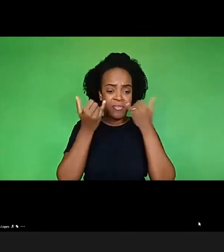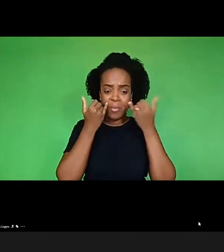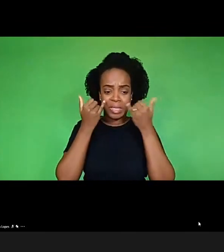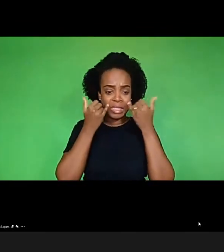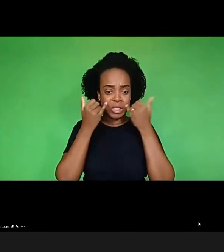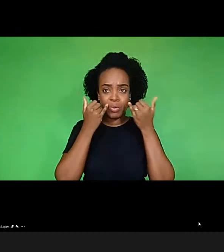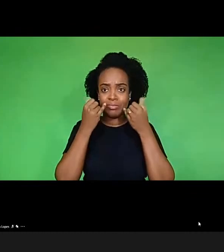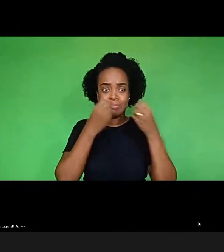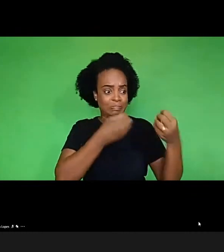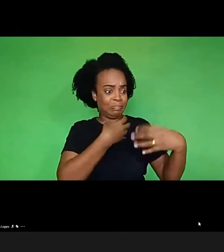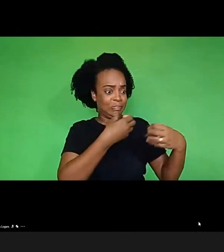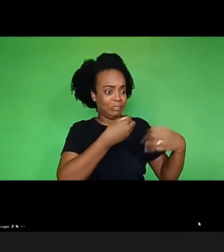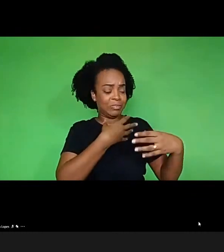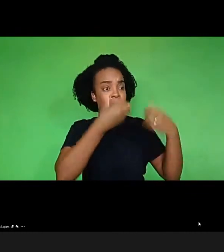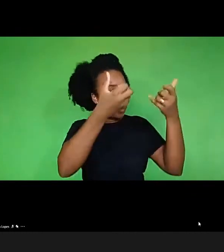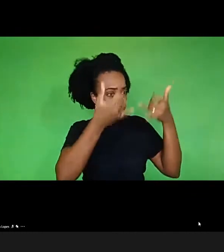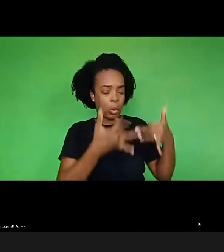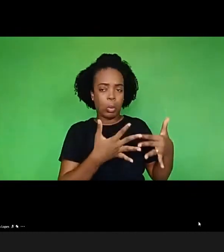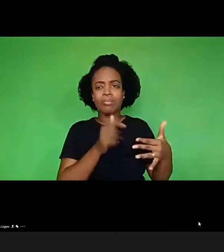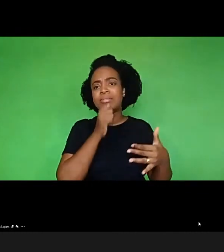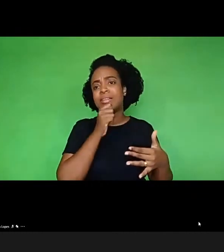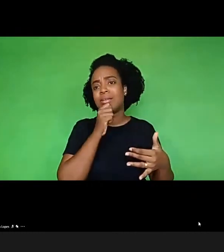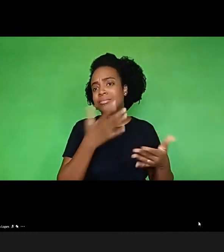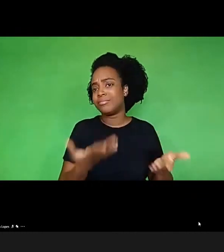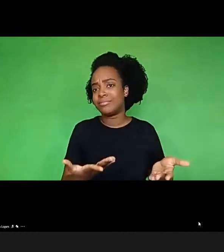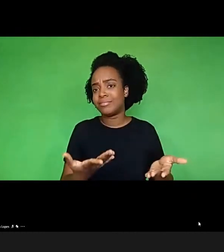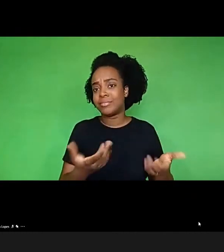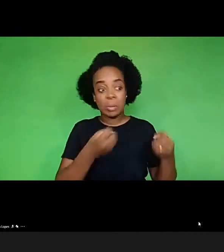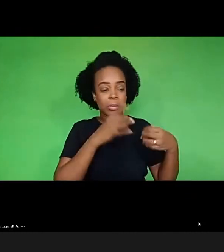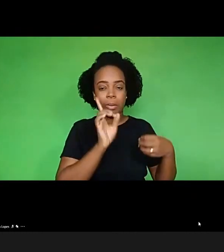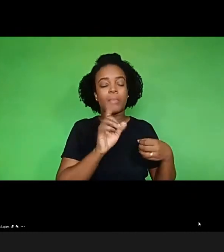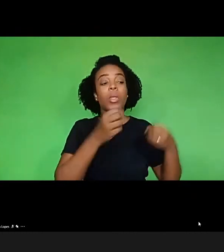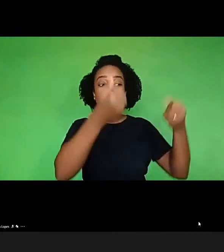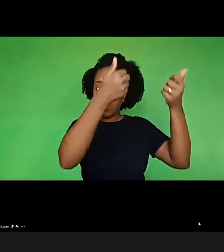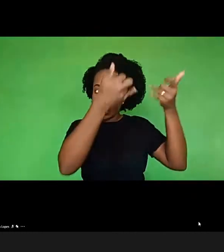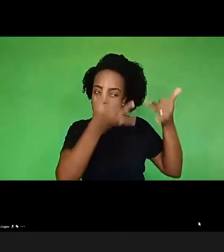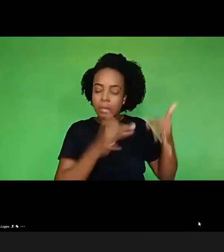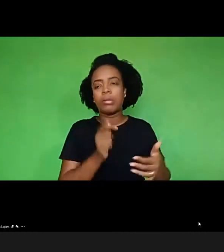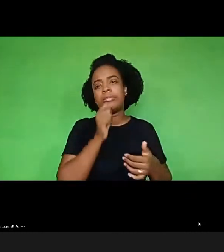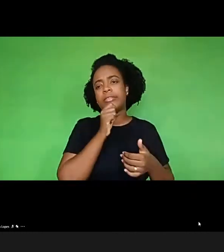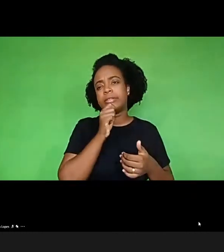nós tivermos, nós iremos transmitir para todos vocês, tá certo?